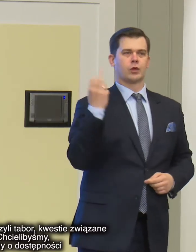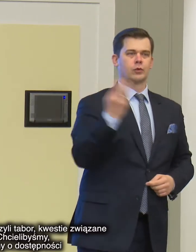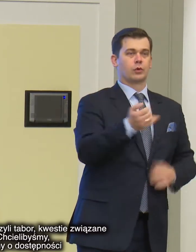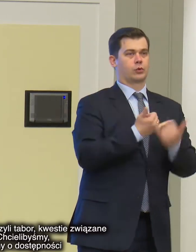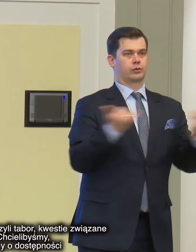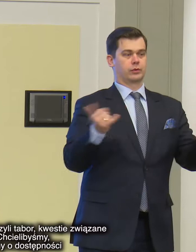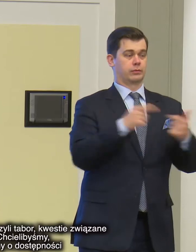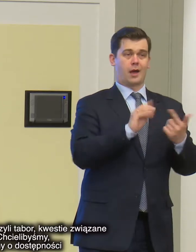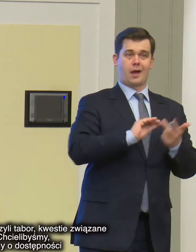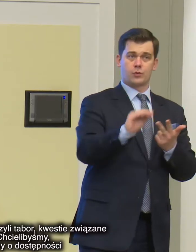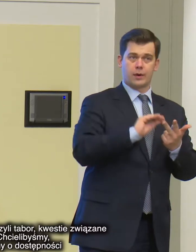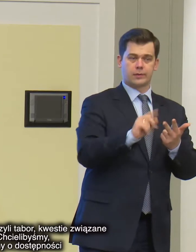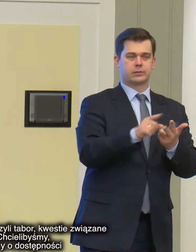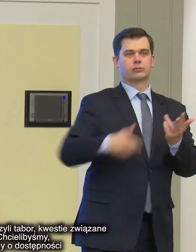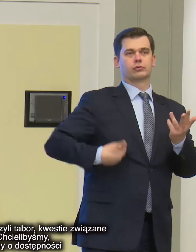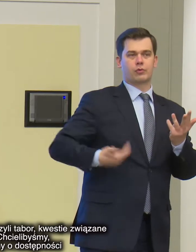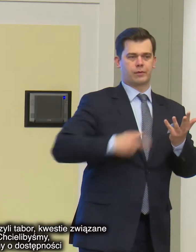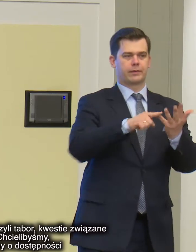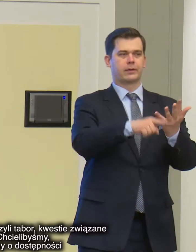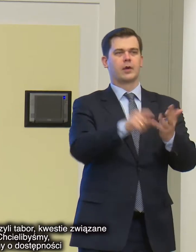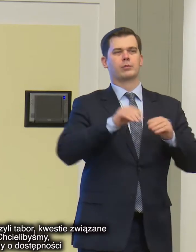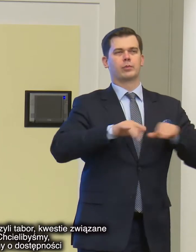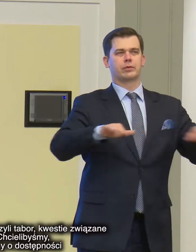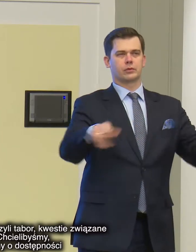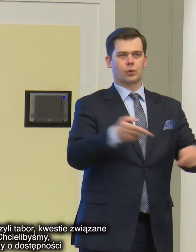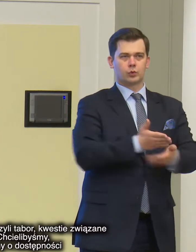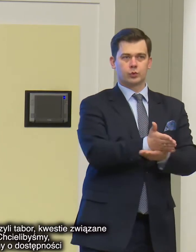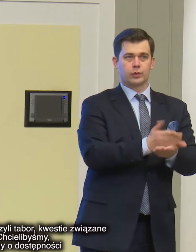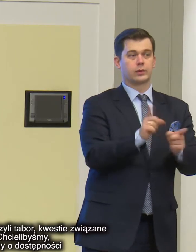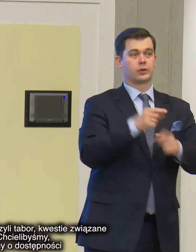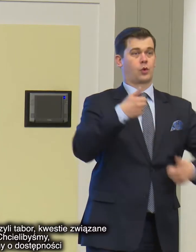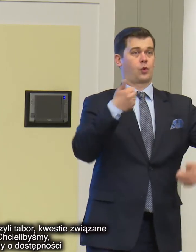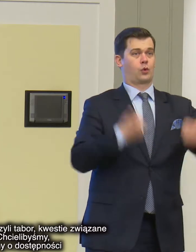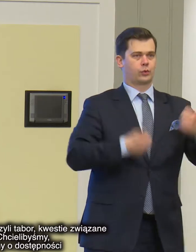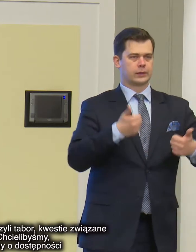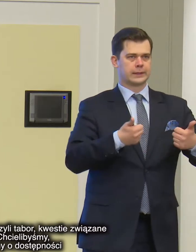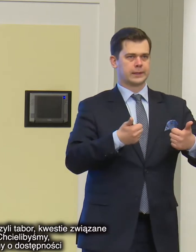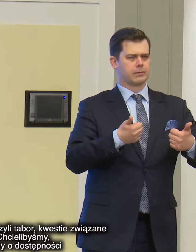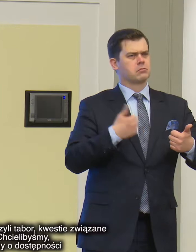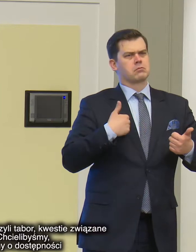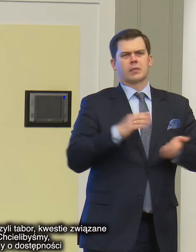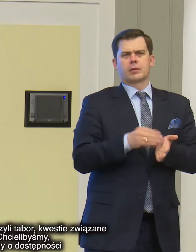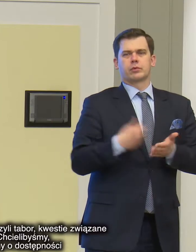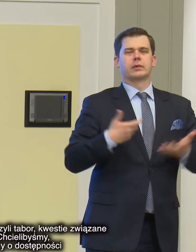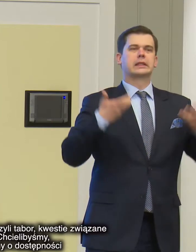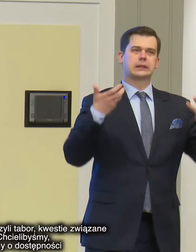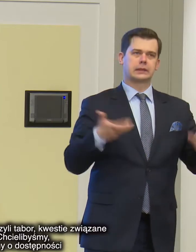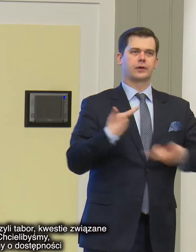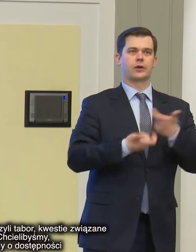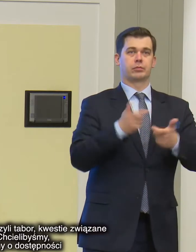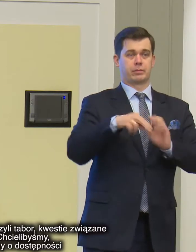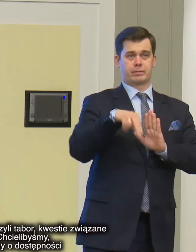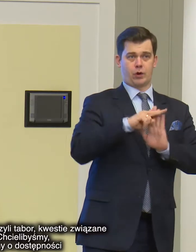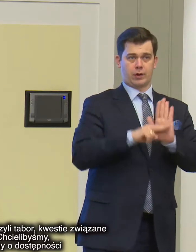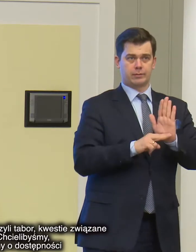z edukacją, zdrowiem, usługami publicznymi, konkurencyjnością. Chcielibyśmy na przykład, żeby w program